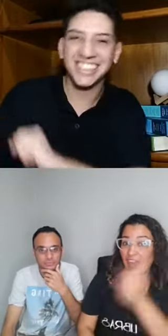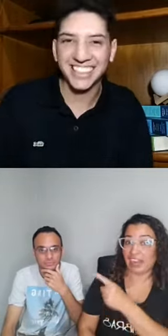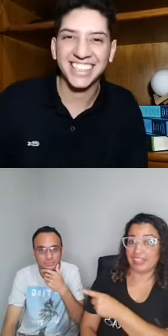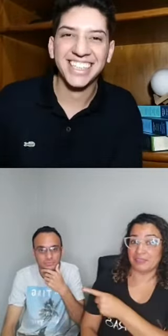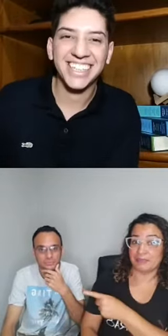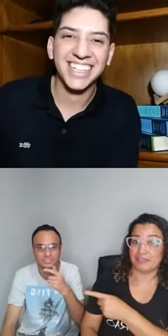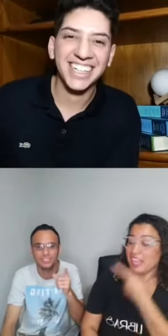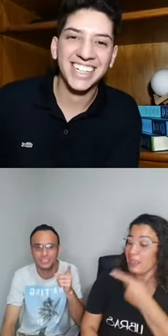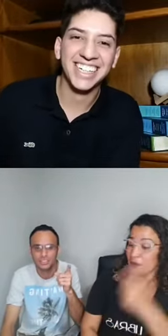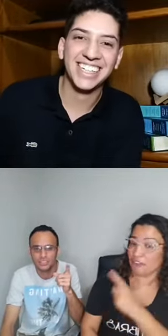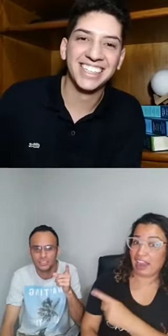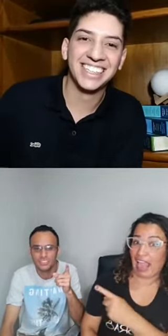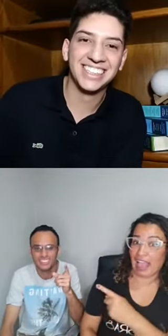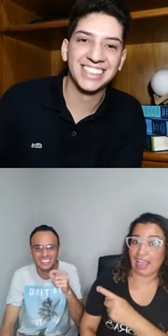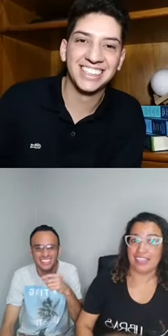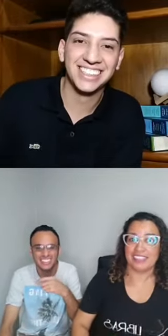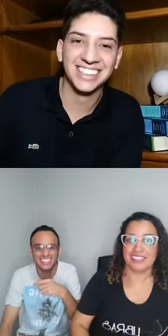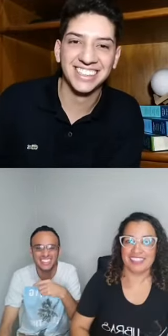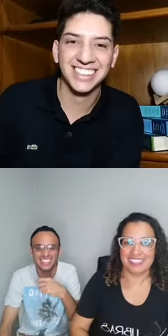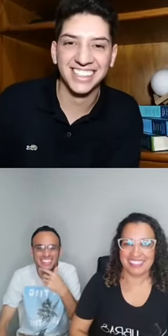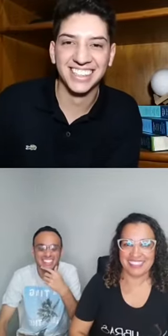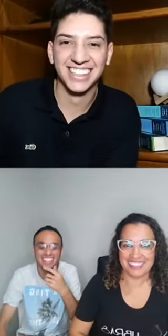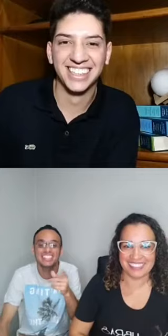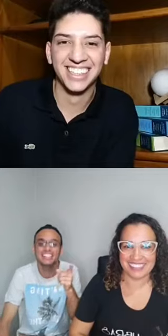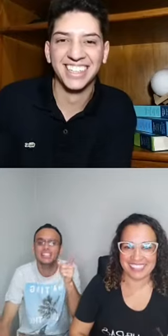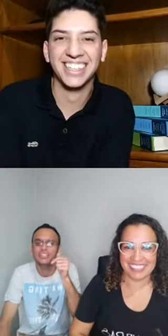Pode ir. Fala, é pra falar.